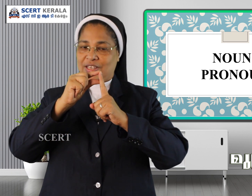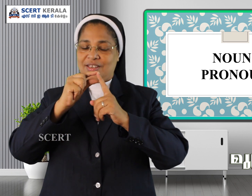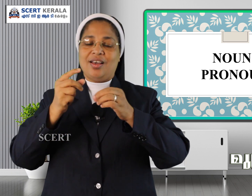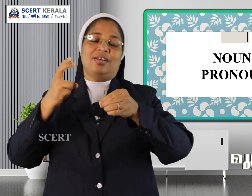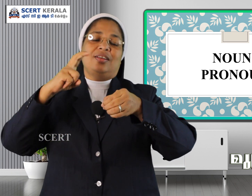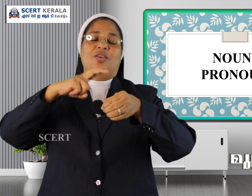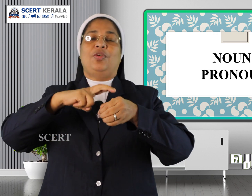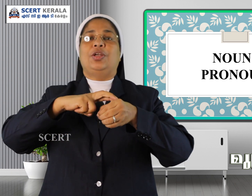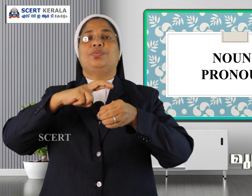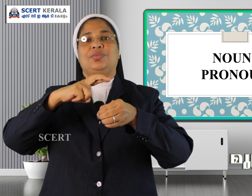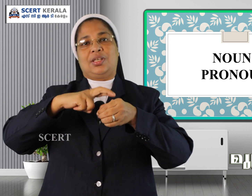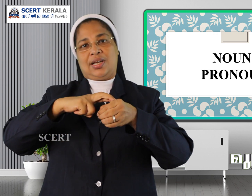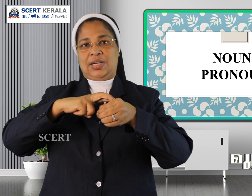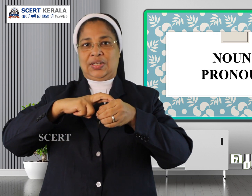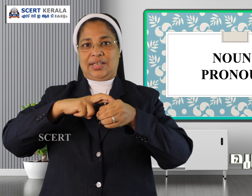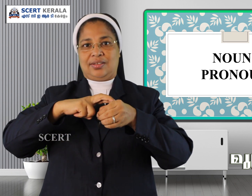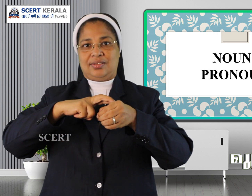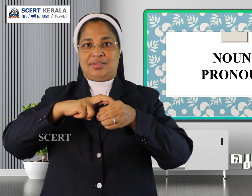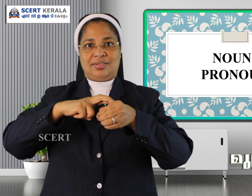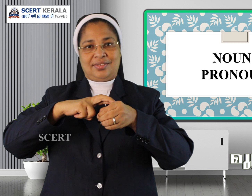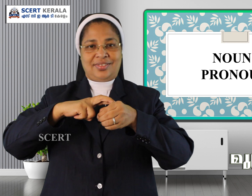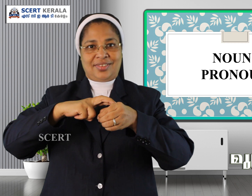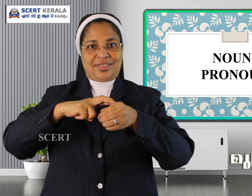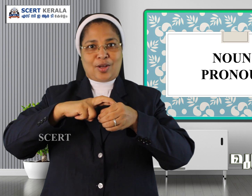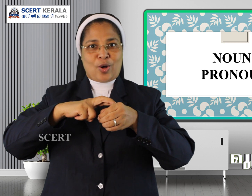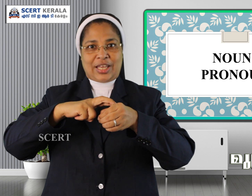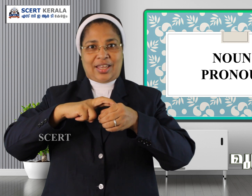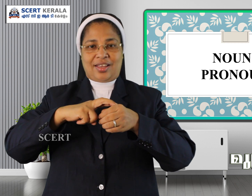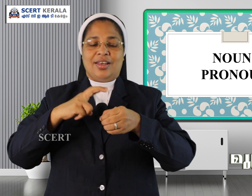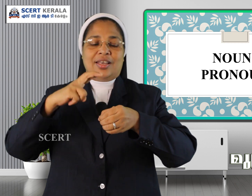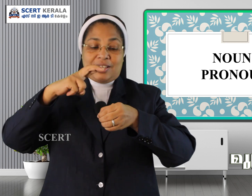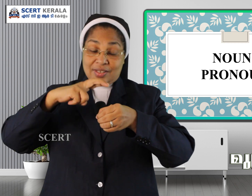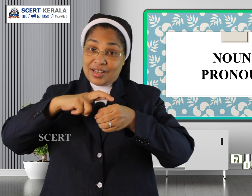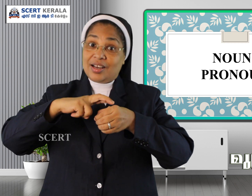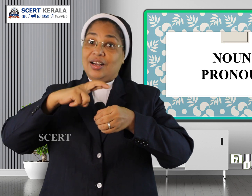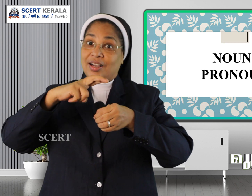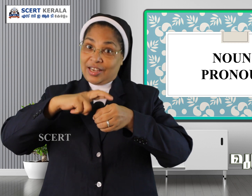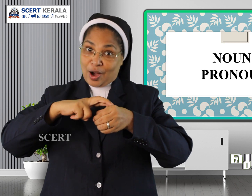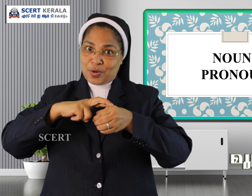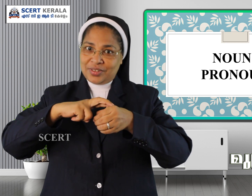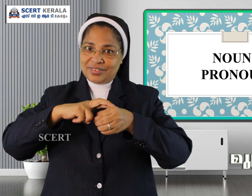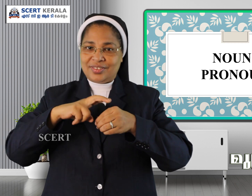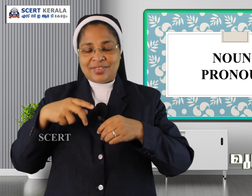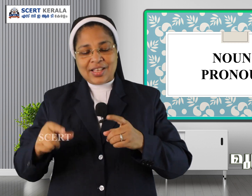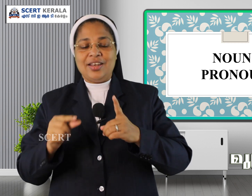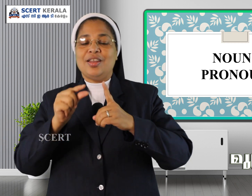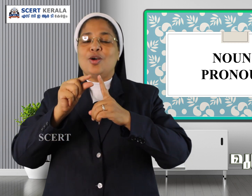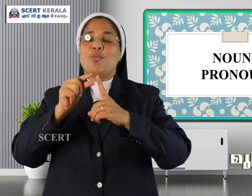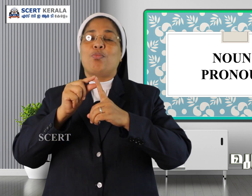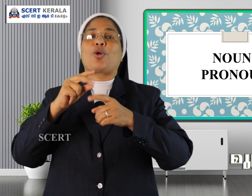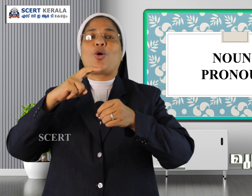വയ്ക്കുക, വീണ്ടും അടിക്കുക. ഓക്കെ, ഇത് നൗൺ, ദെൻ പ്രോനൗൺ.